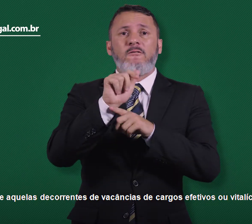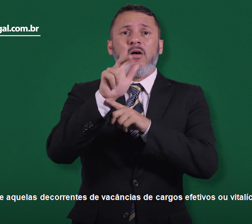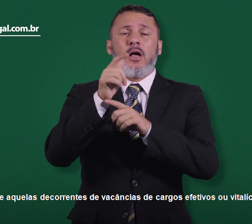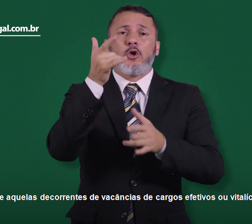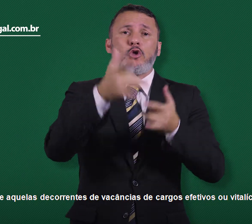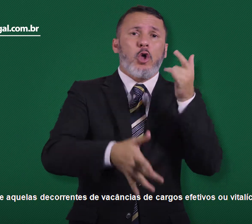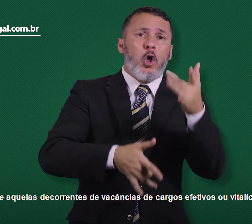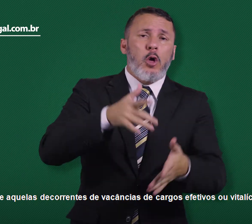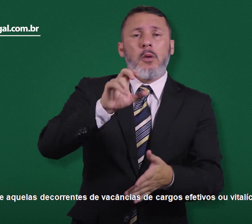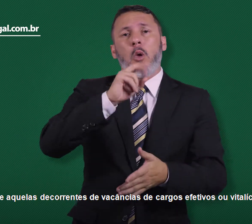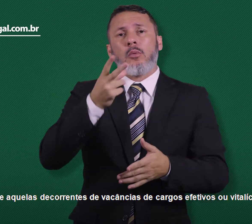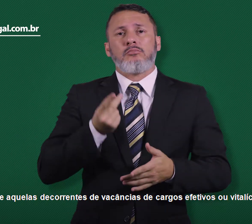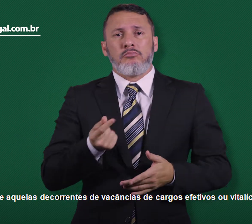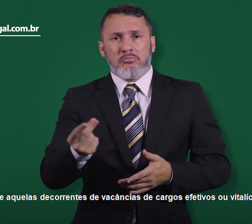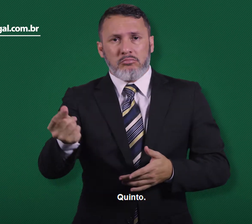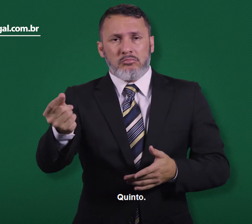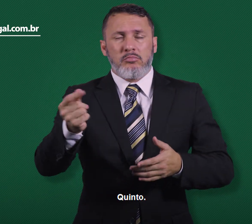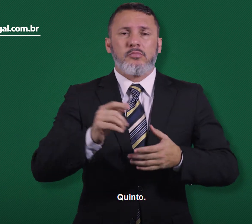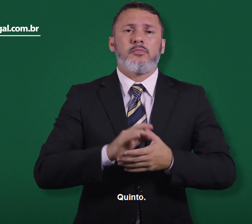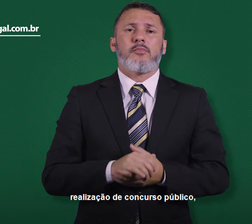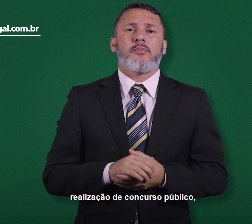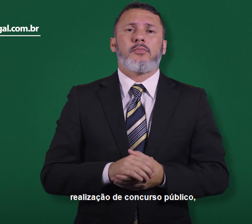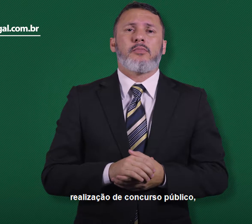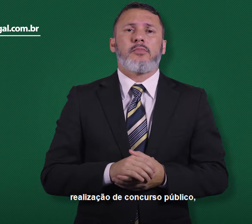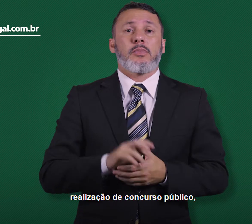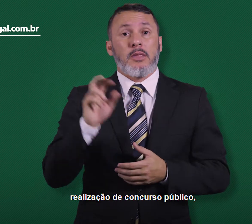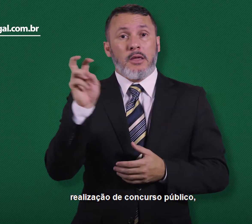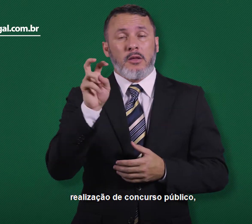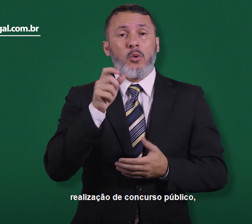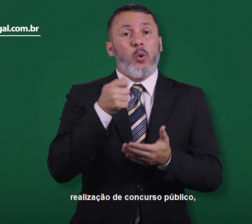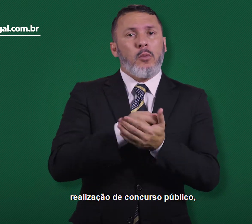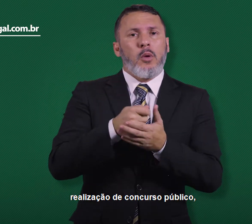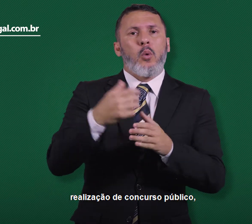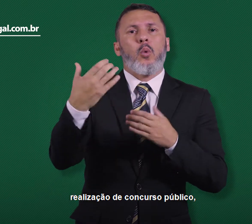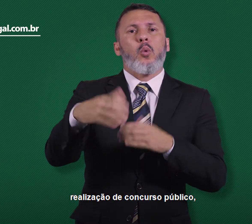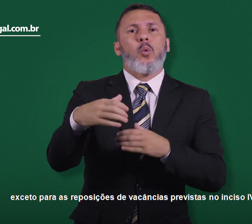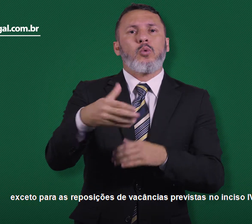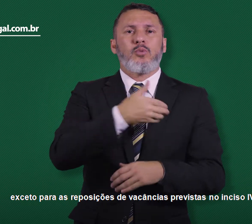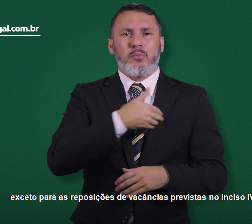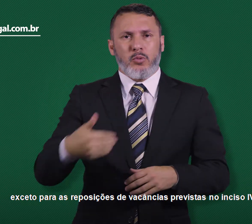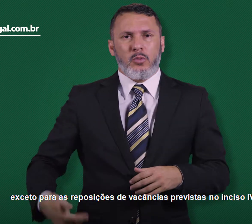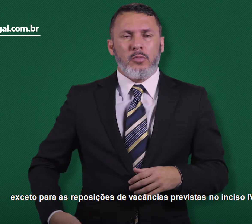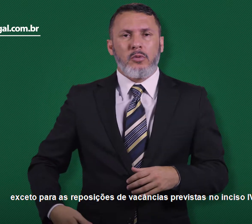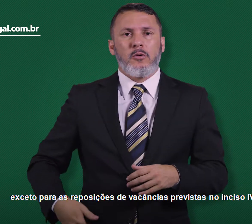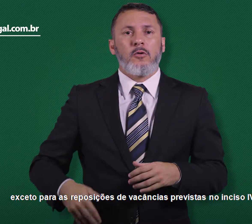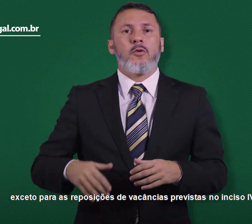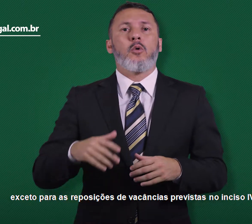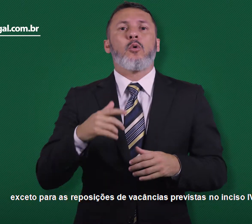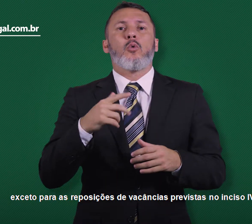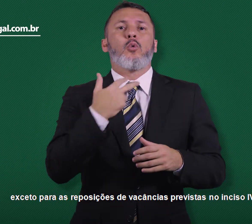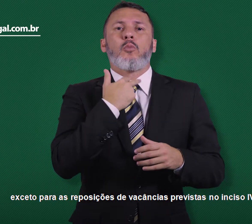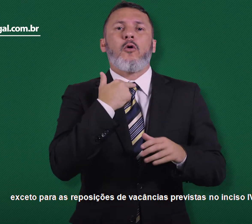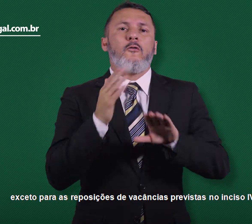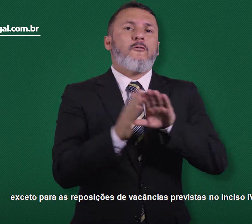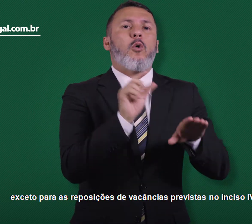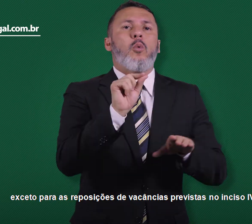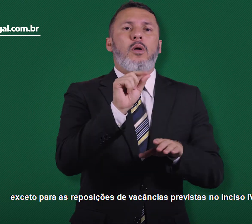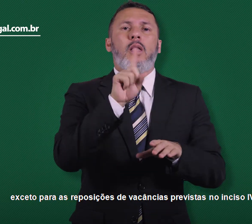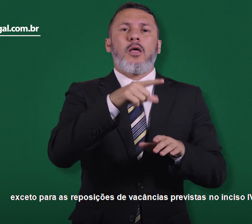ou vitalícios. Quinto, realização de concurso público, exceto para as reposições de vacâncias previstas